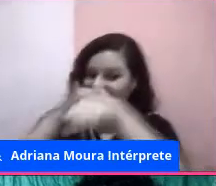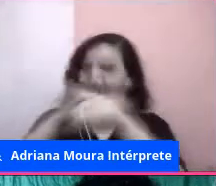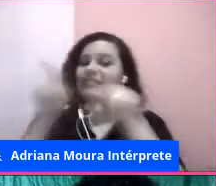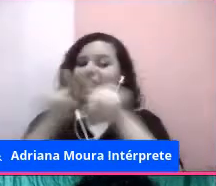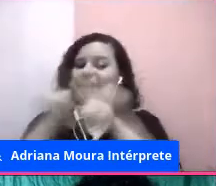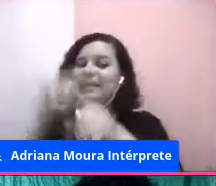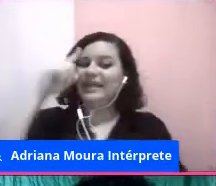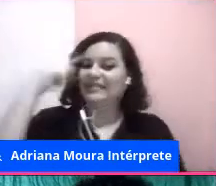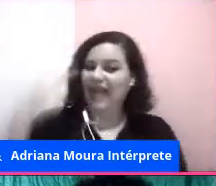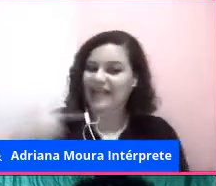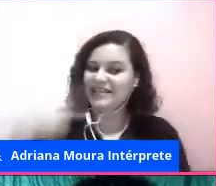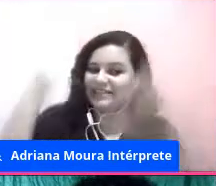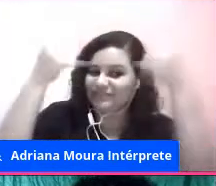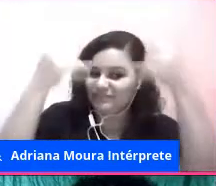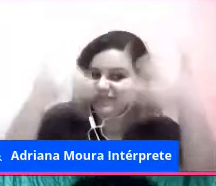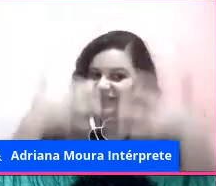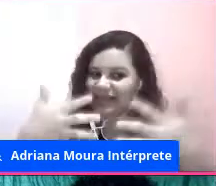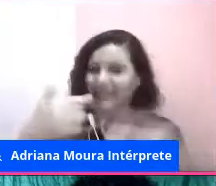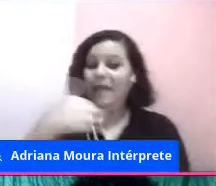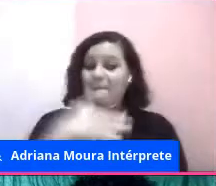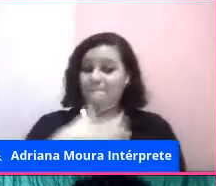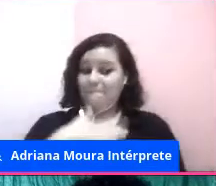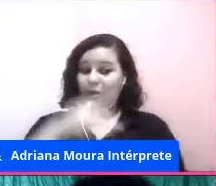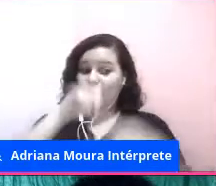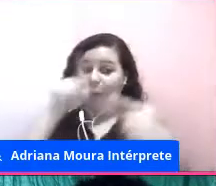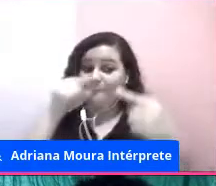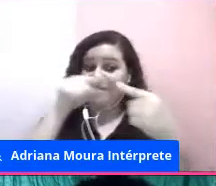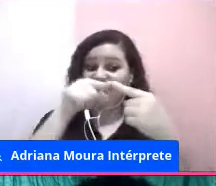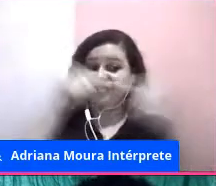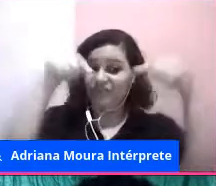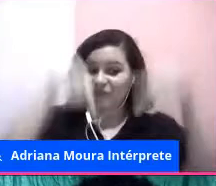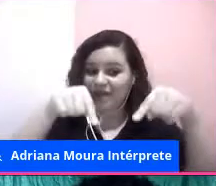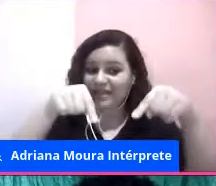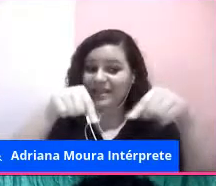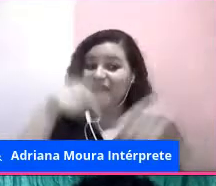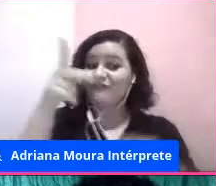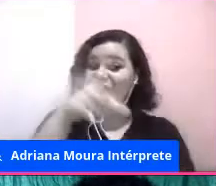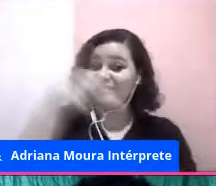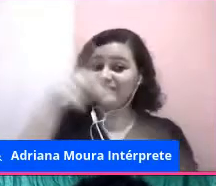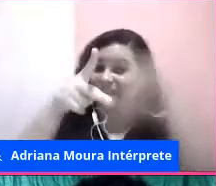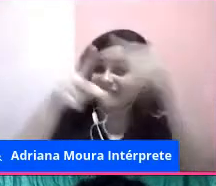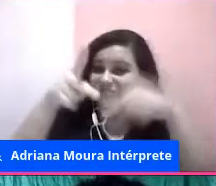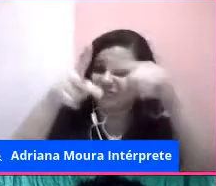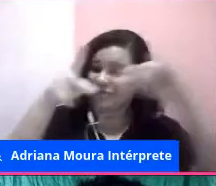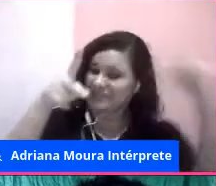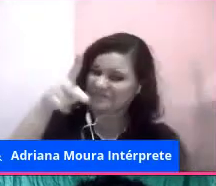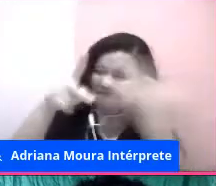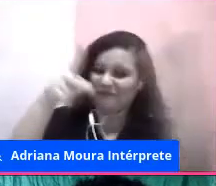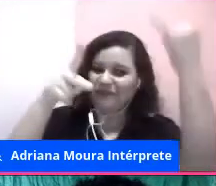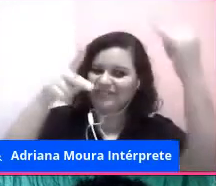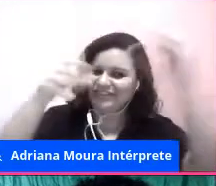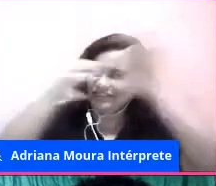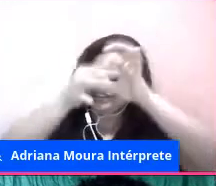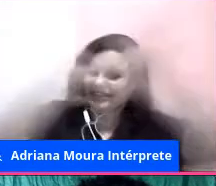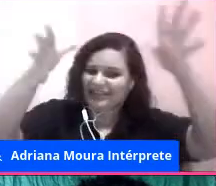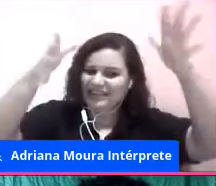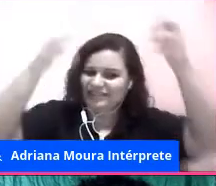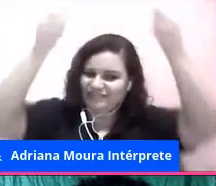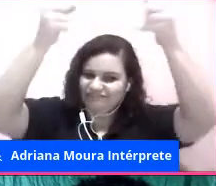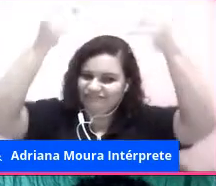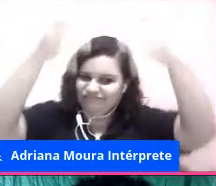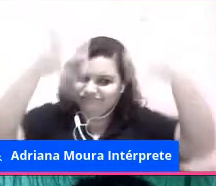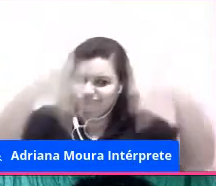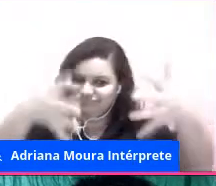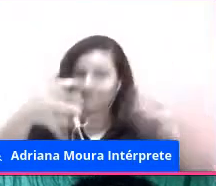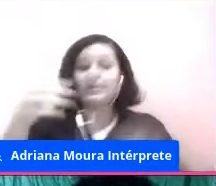dar importância maior na fala deles. Então, vou estar agora colocando a apresentação de